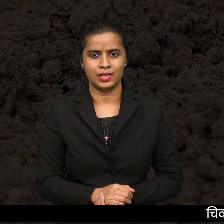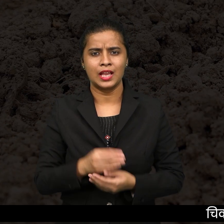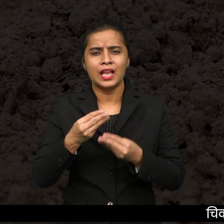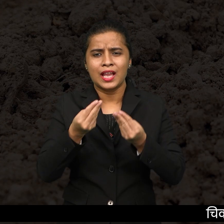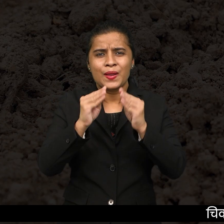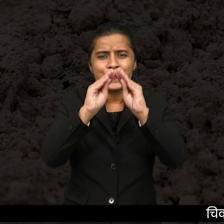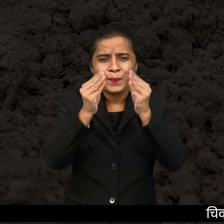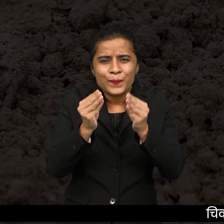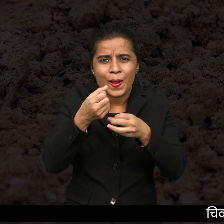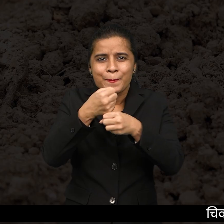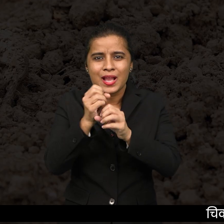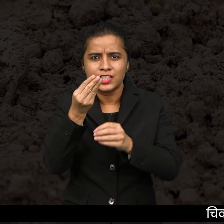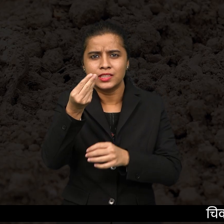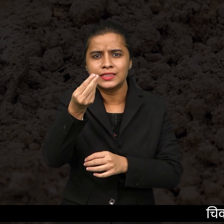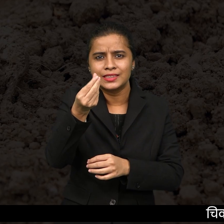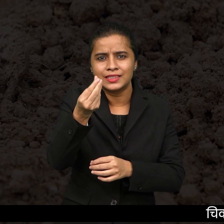चिकण माती,